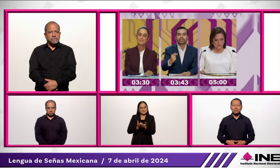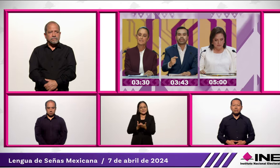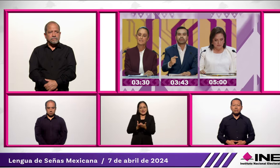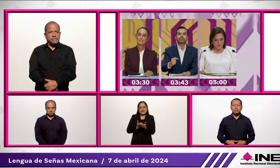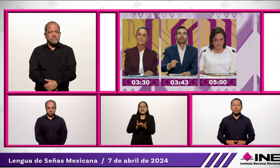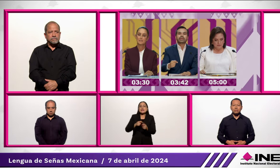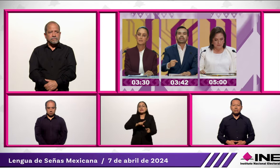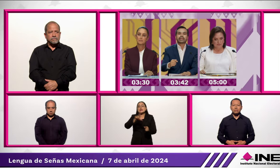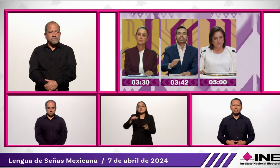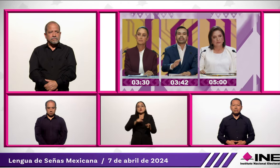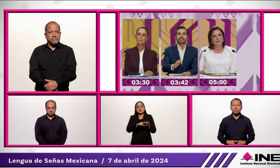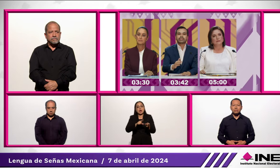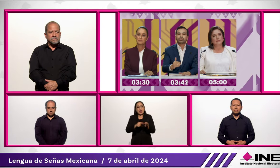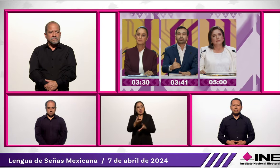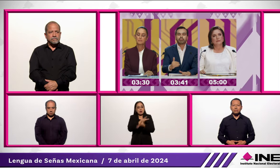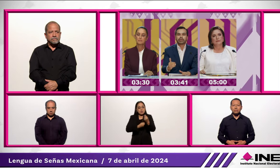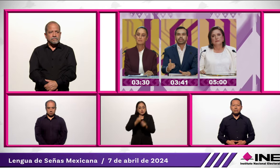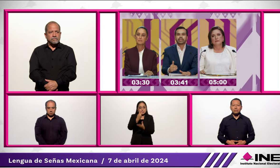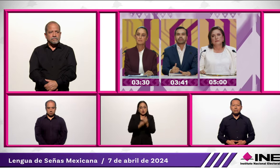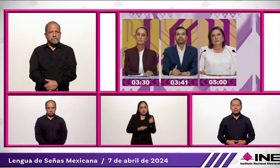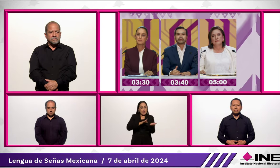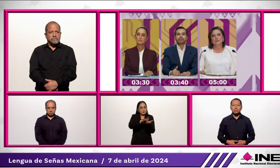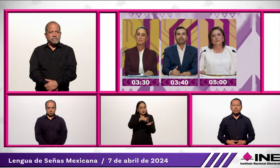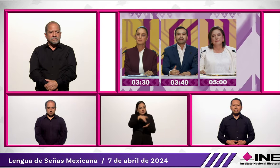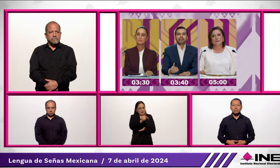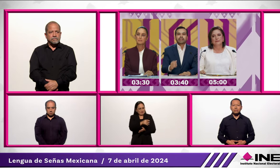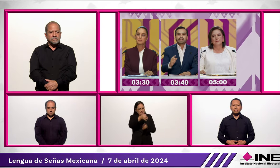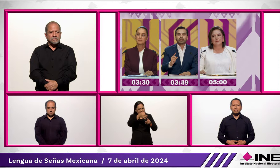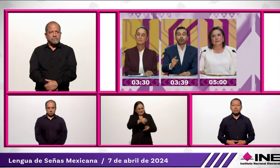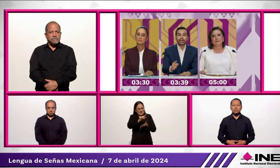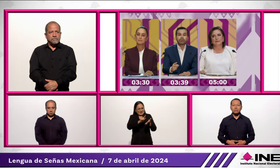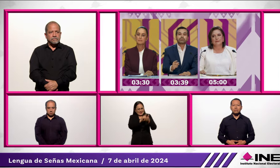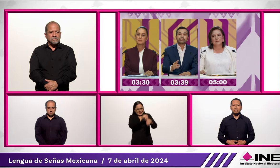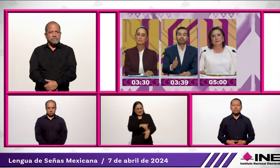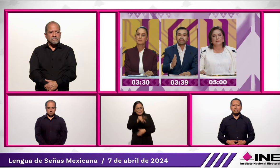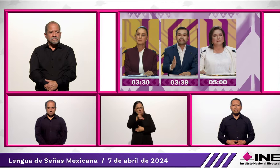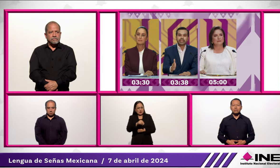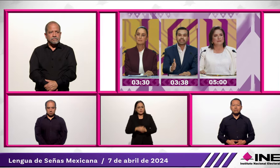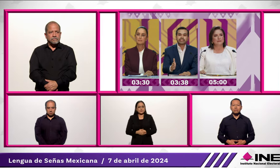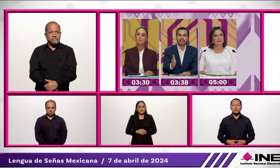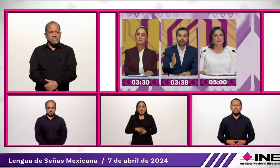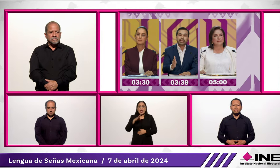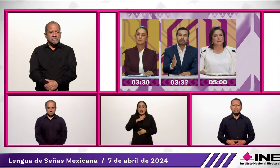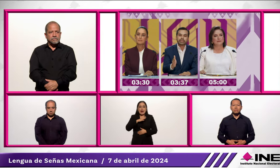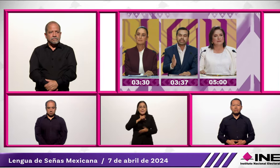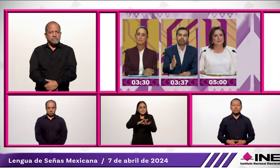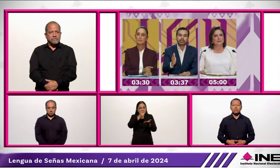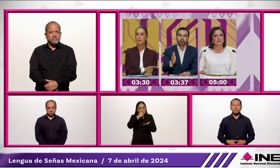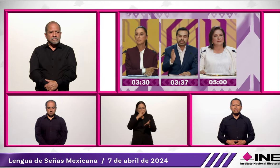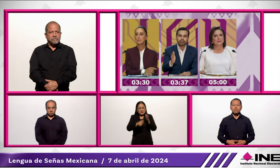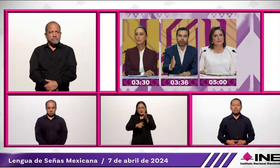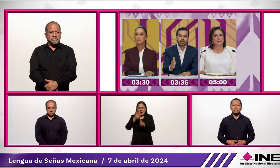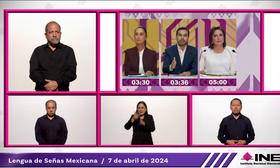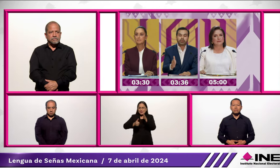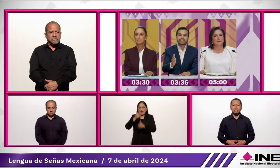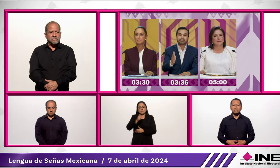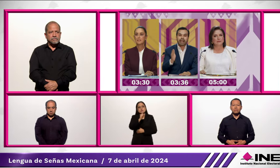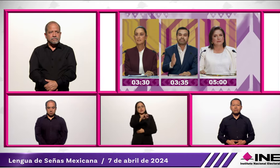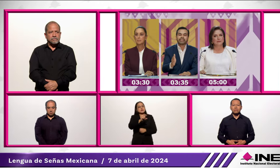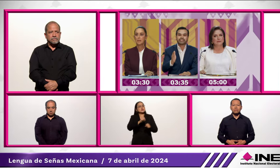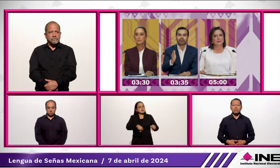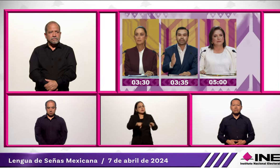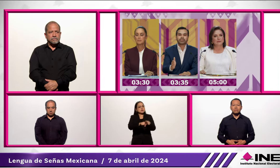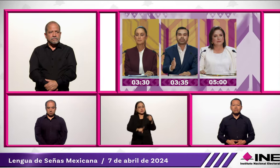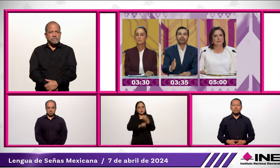con subsidios que no son permitidos. Los sobrecostos en medicinas se explican precisamente por este problema, por este